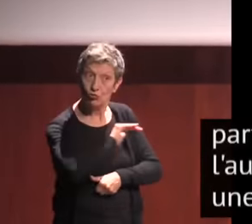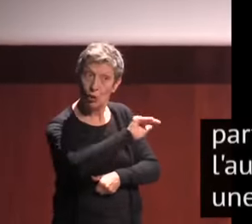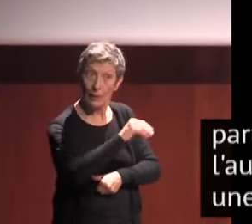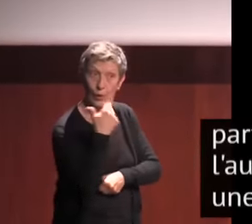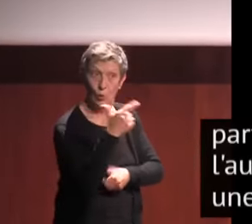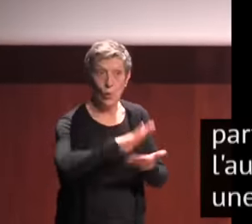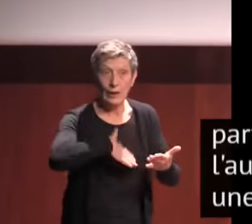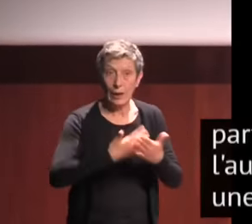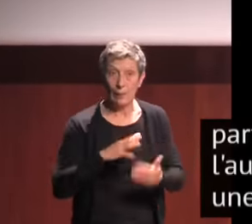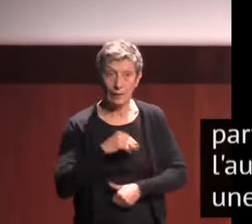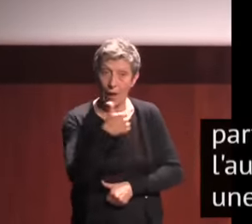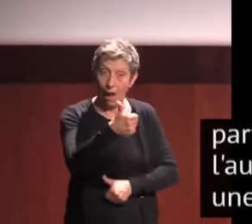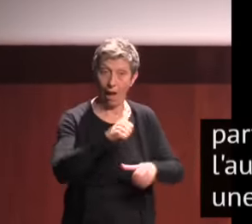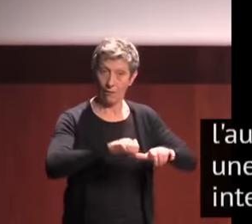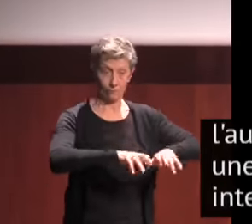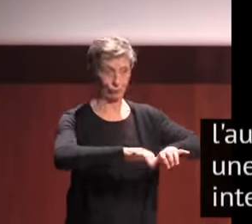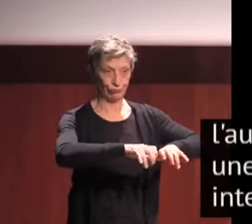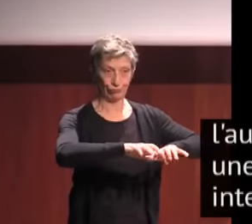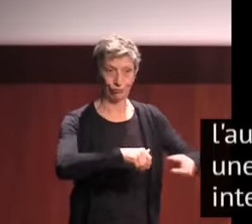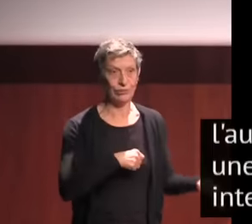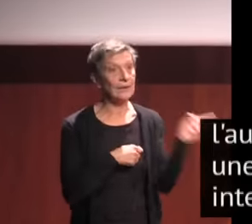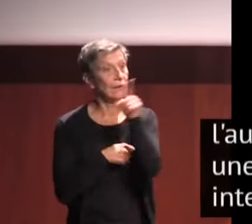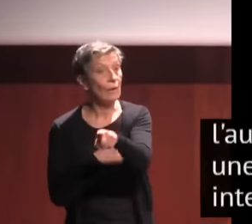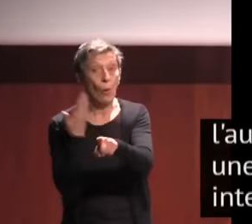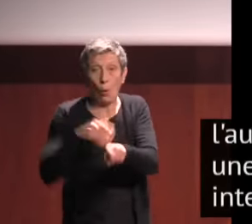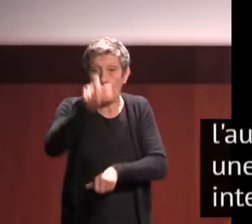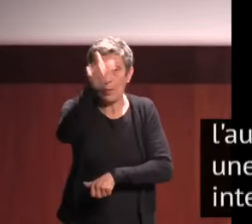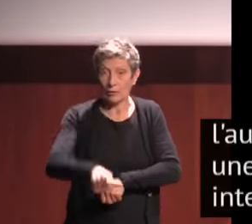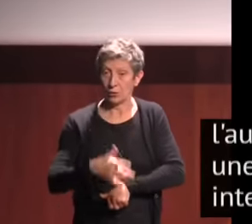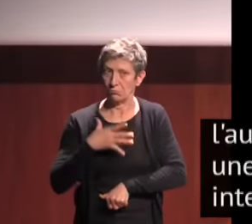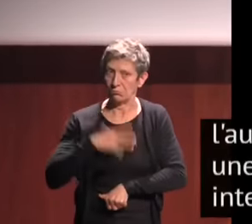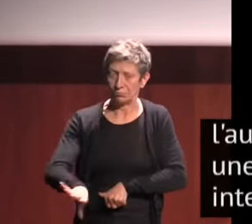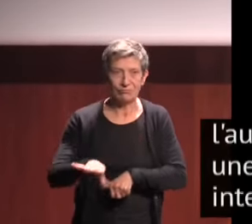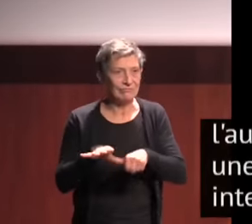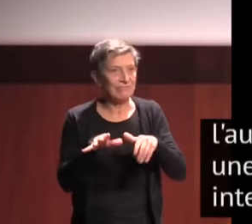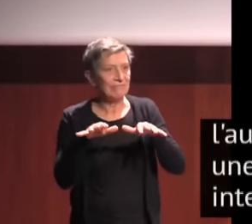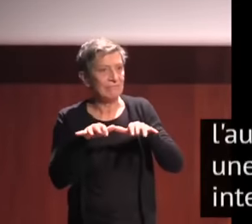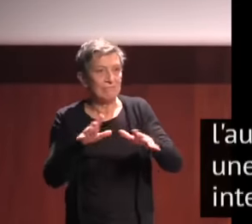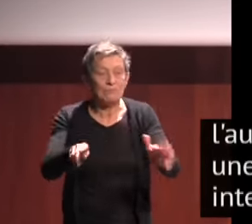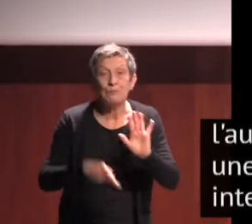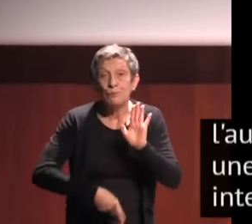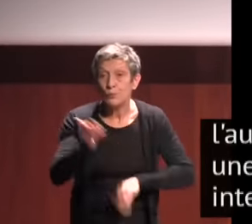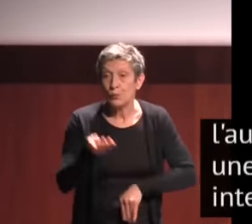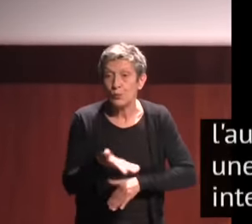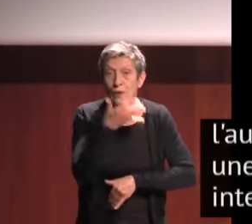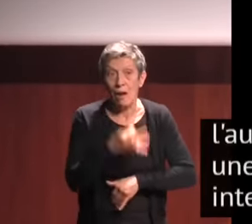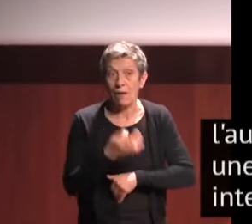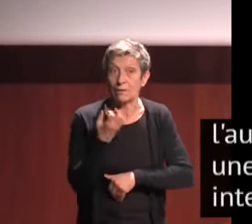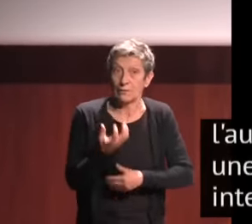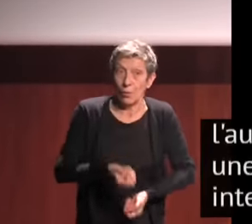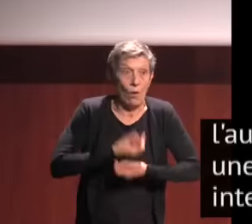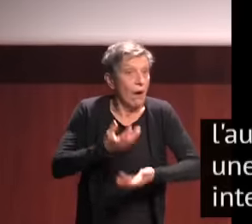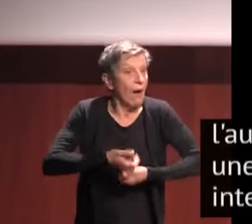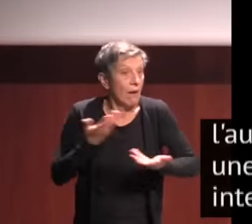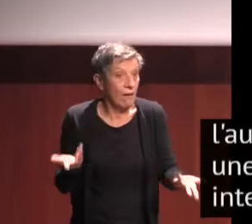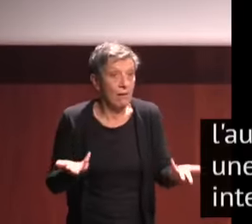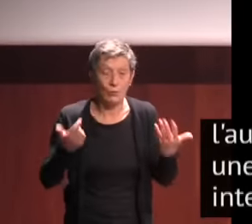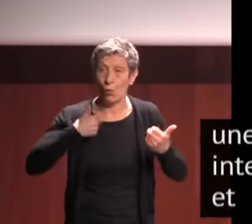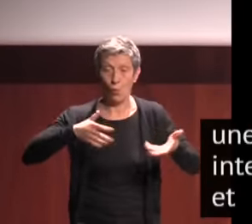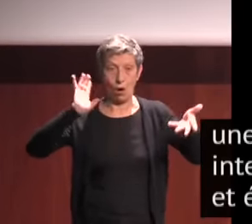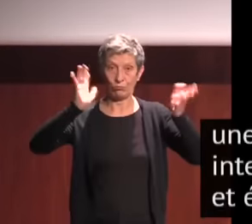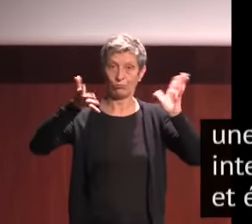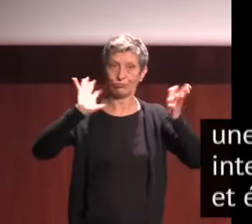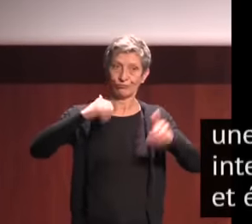écrire, taper en fait, l'autre personne qui n'aimait pas ça du tout mais qui était plus à l'aise à l'oral. Du coup, je faisais tout en langue des